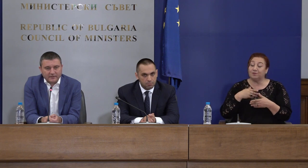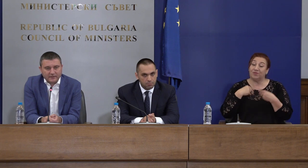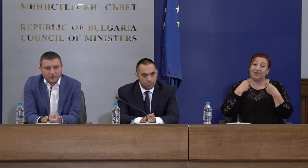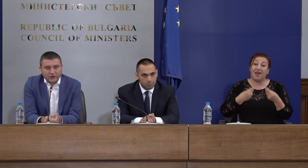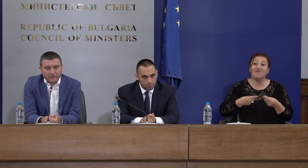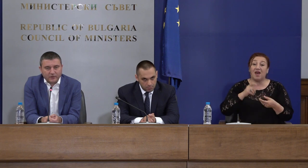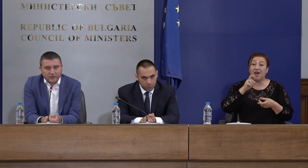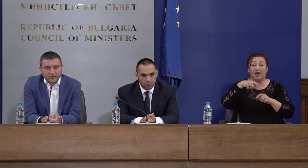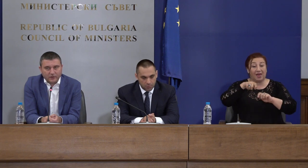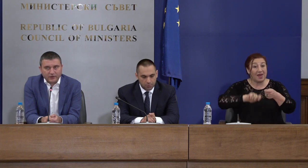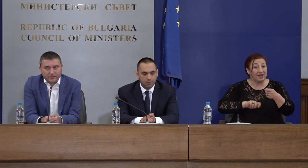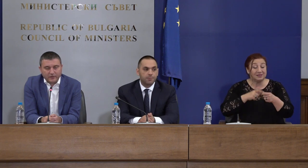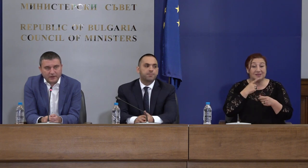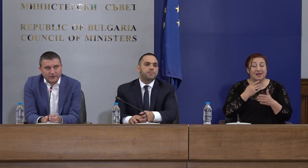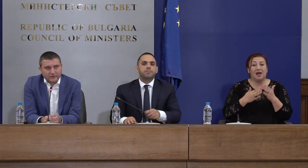за